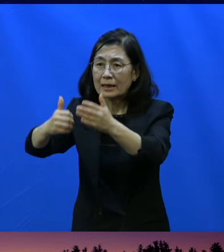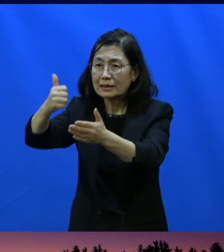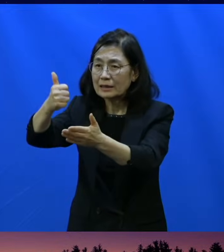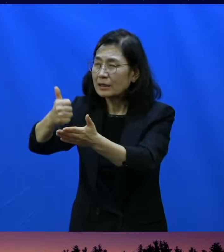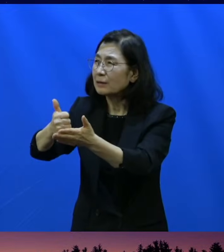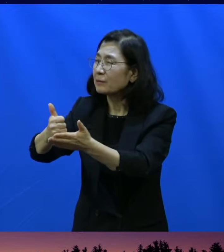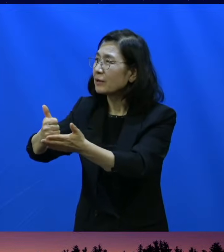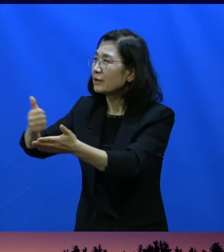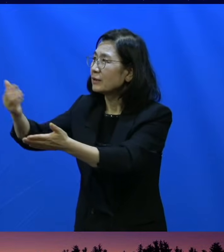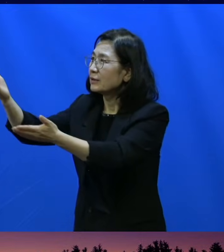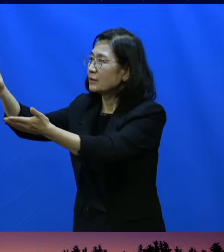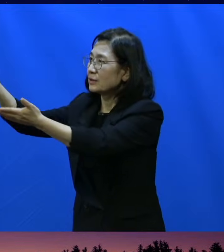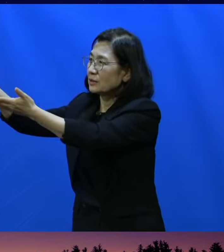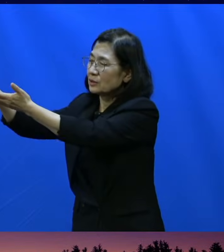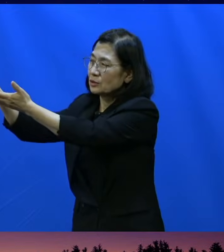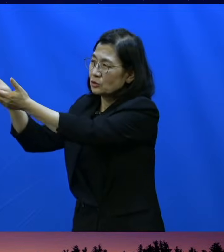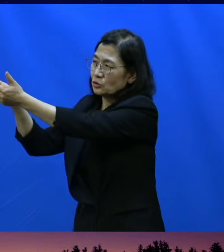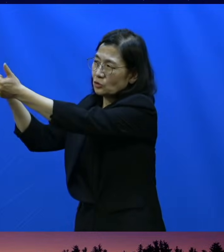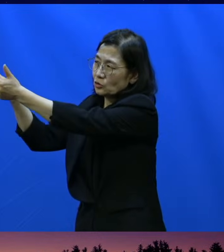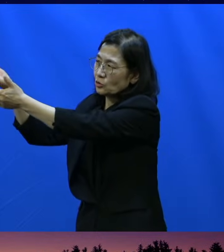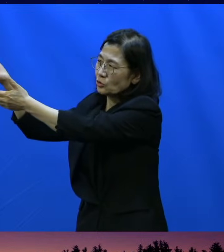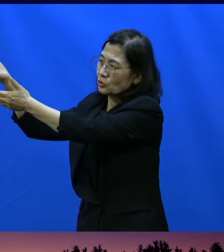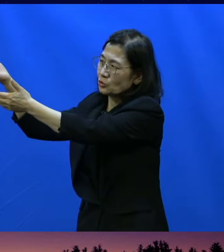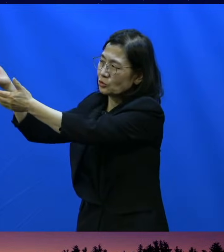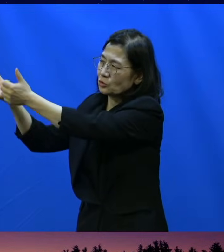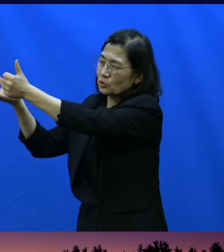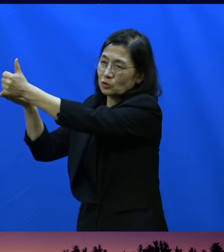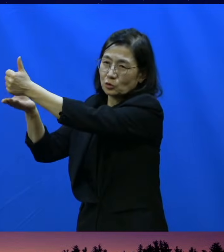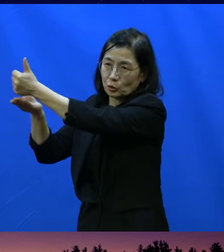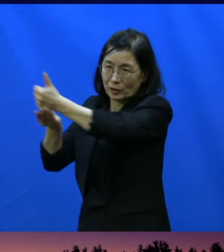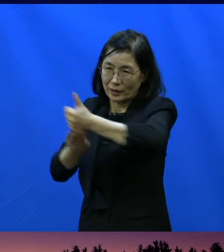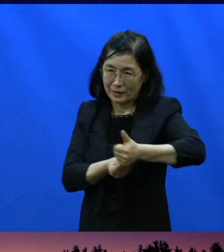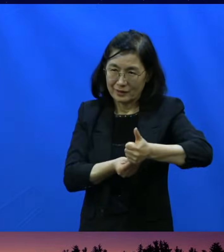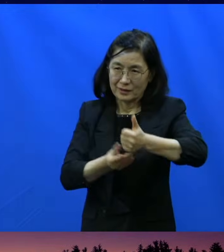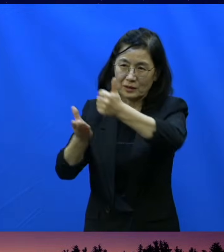은혜로 살지 않는 사람은 그건 뭐예요, 여러분? 결정의 순간에 하나님이 없어요.